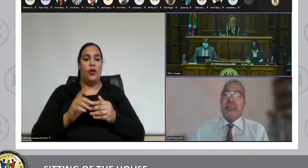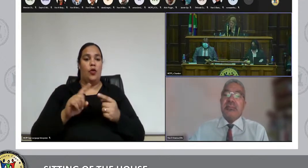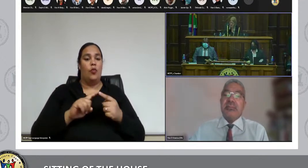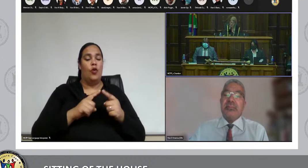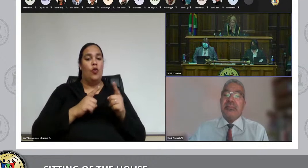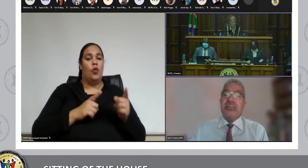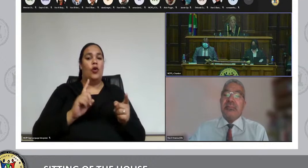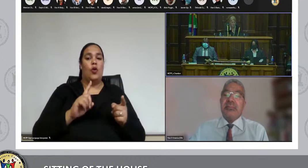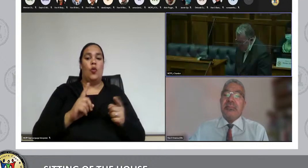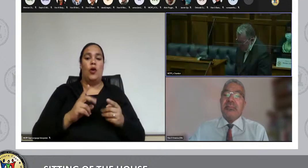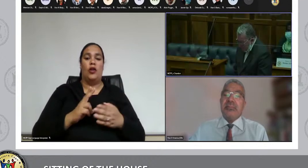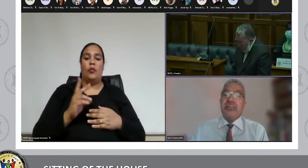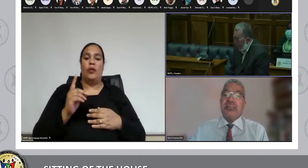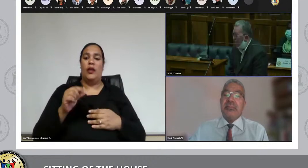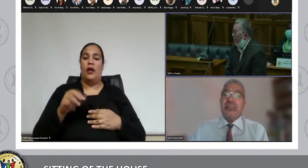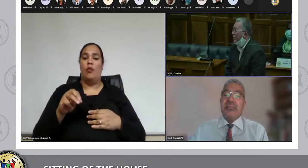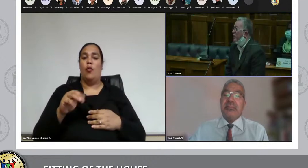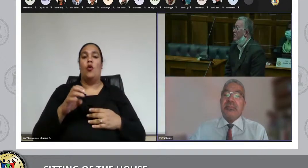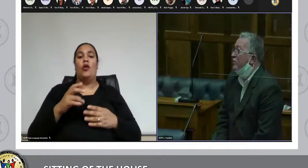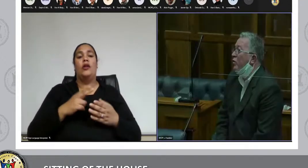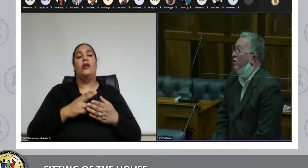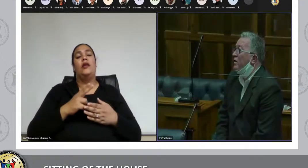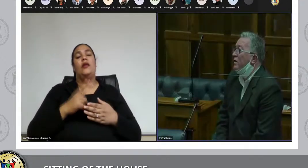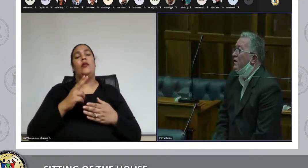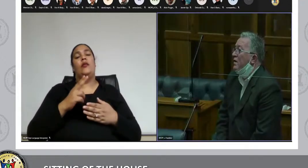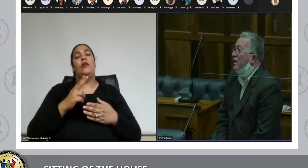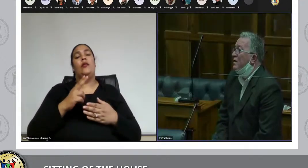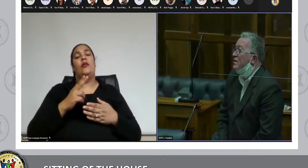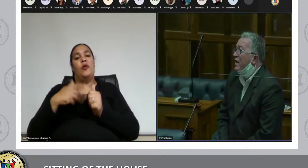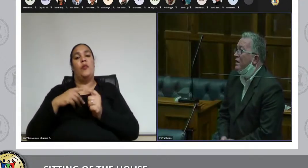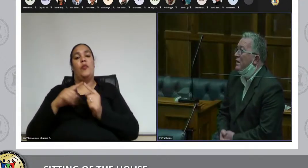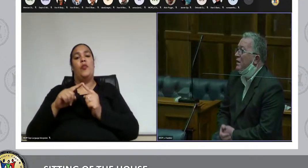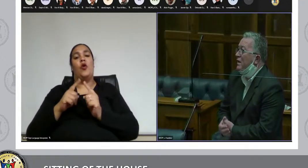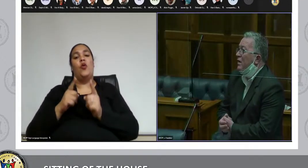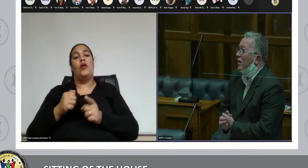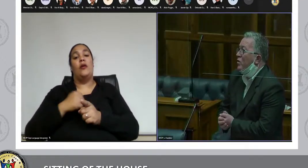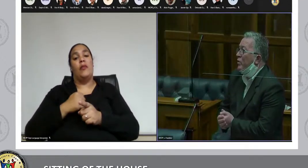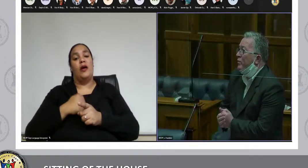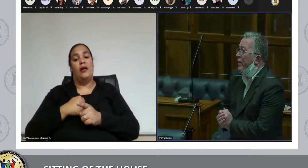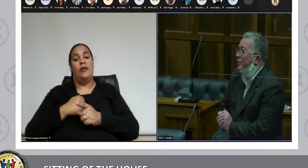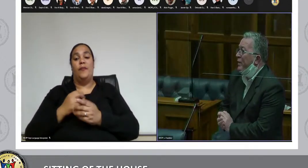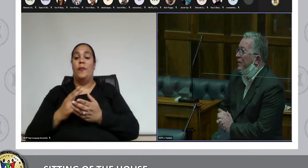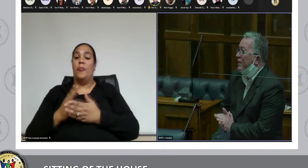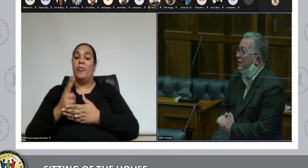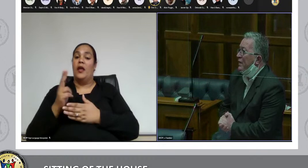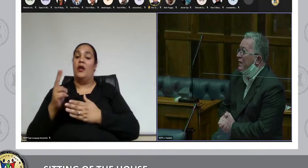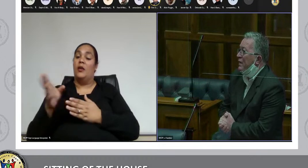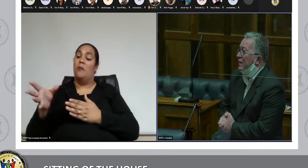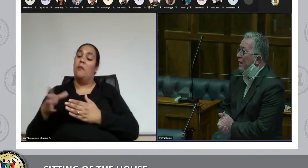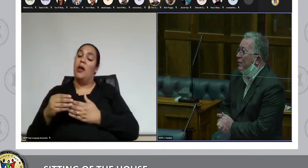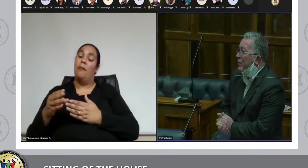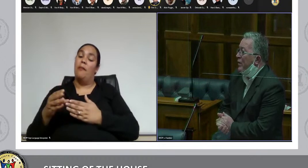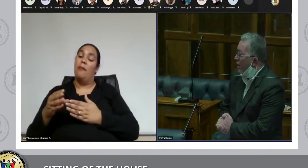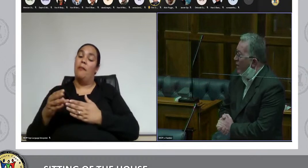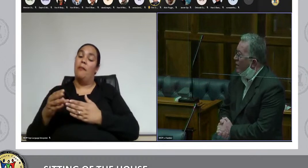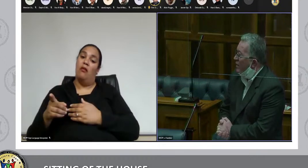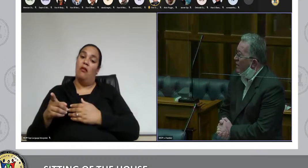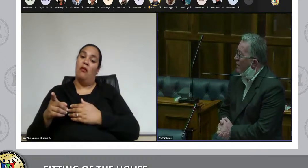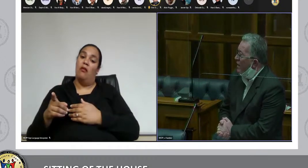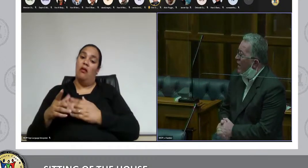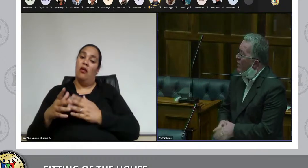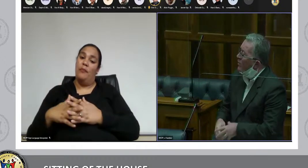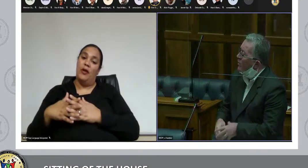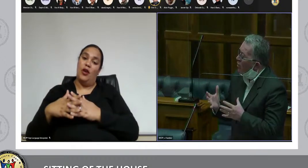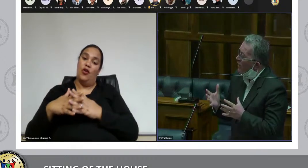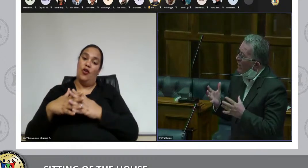order, Honourable Dugmore? Deputy Speaker, my point of order is that the honourable member,